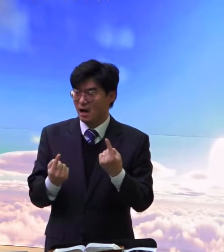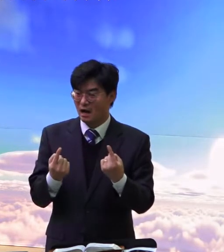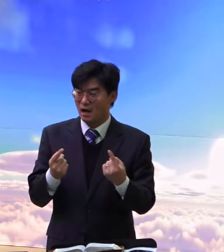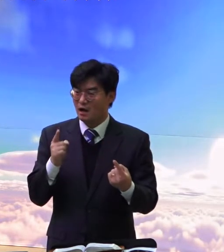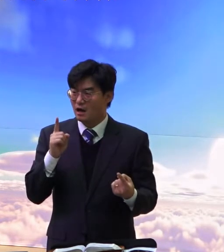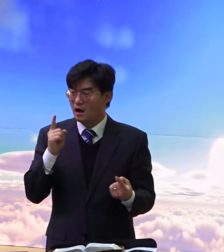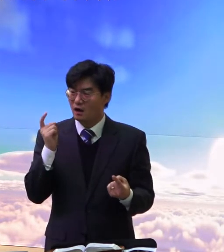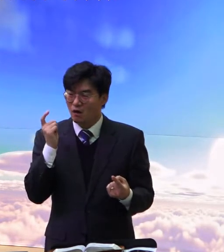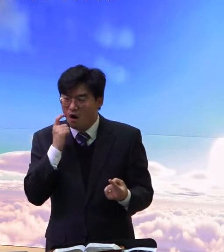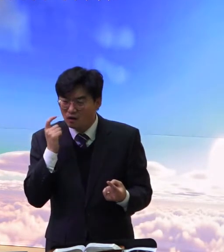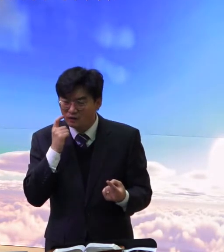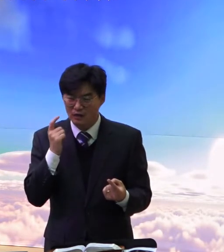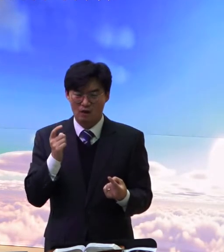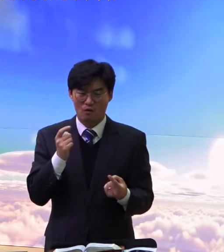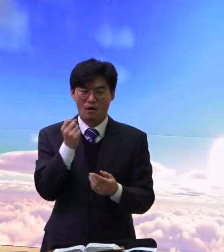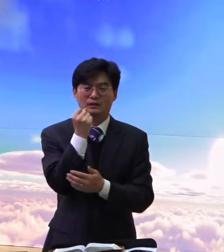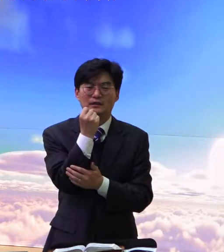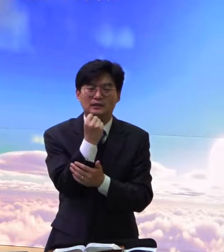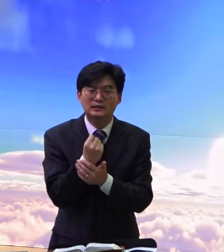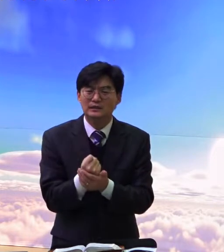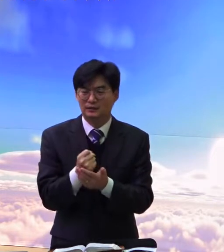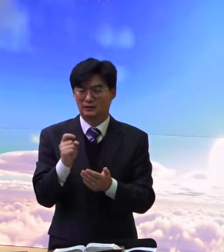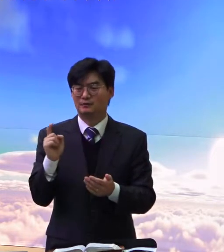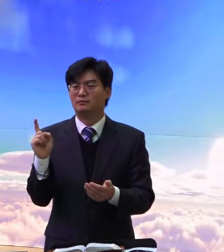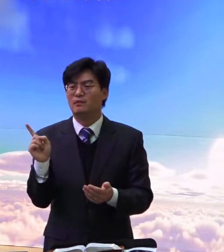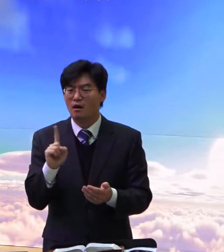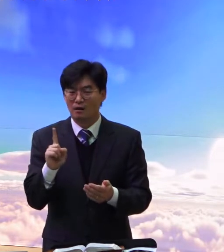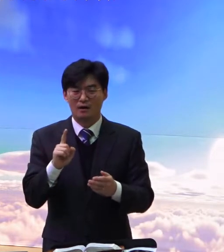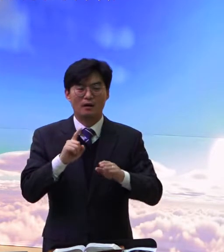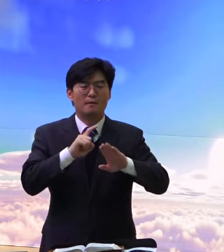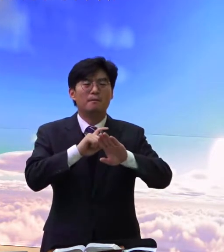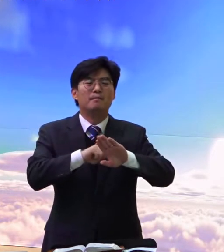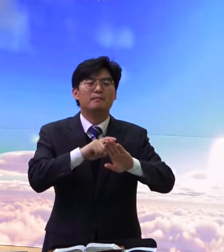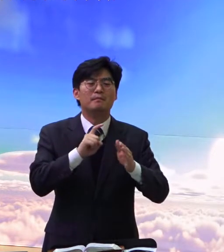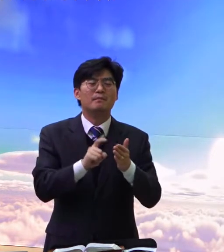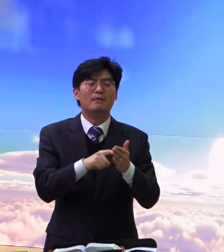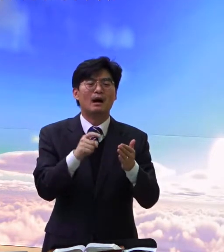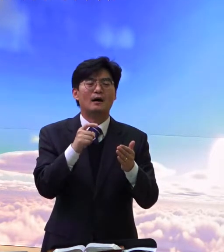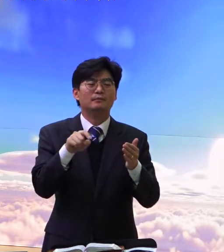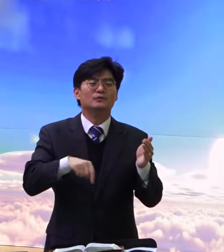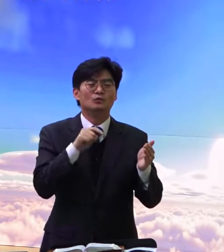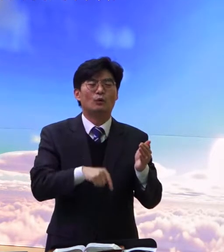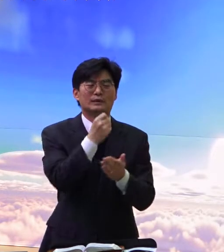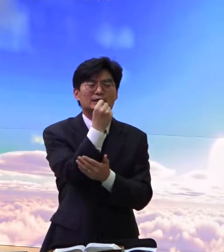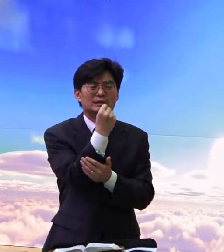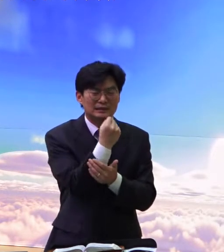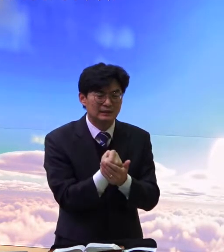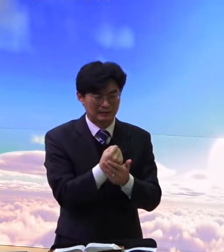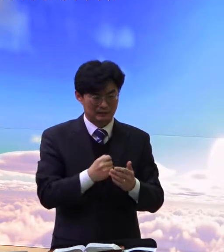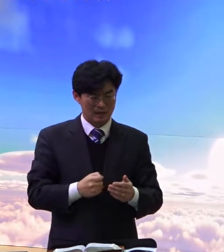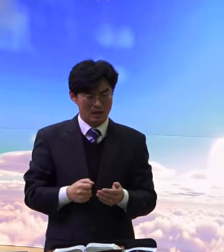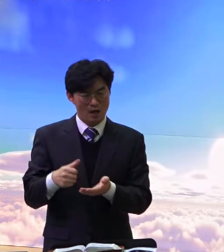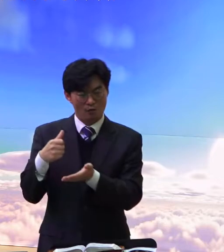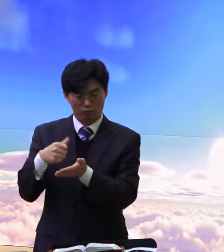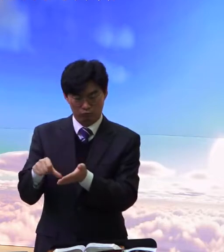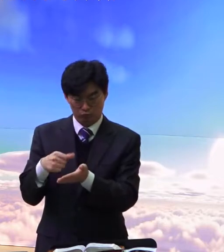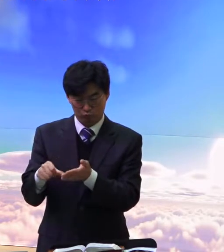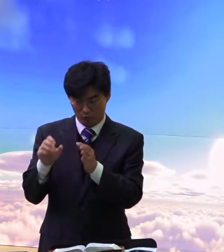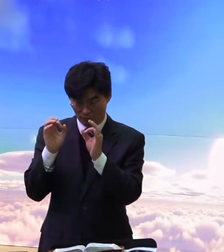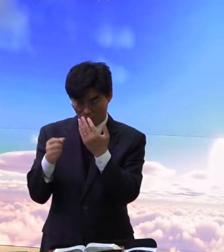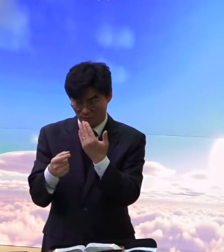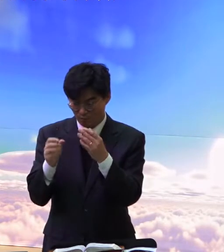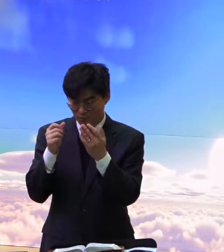것은 마음이라 누가 능히 이를 알리요 라고 했습니다. 만물보다 신이 거짓되고 부패한